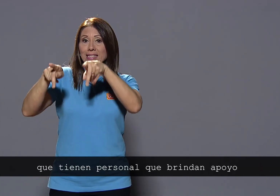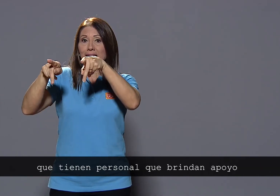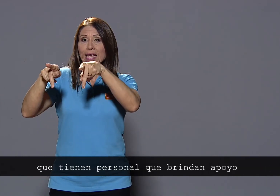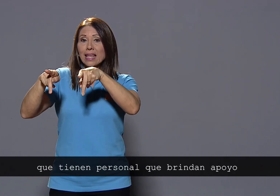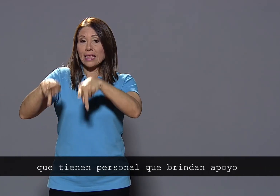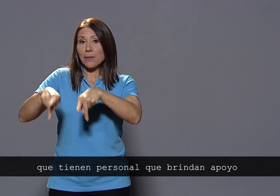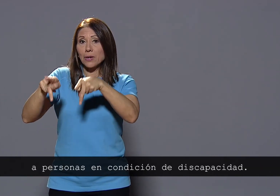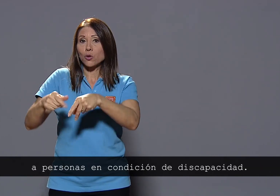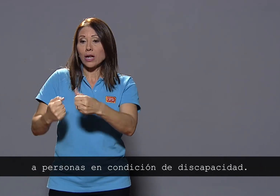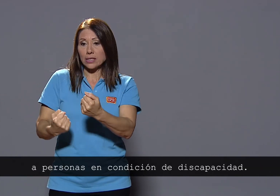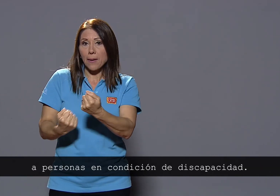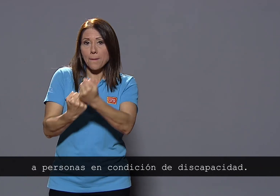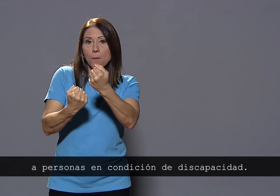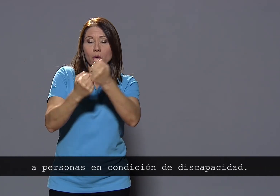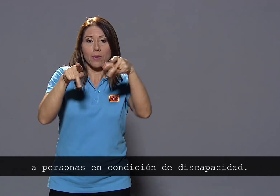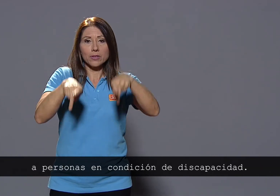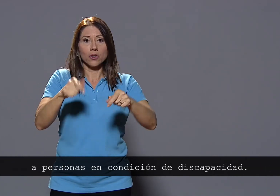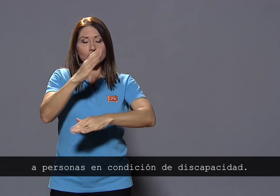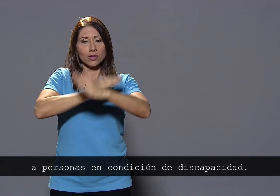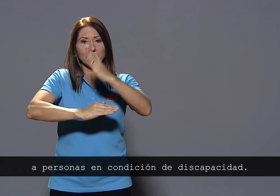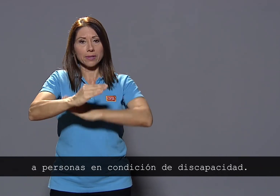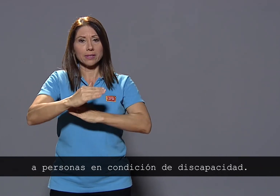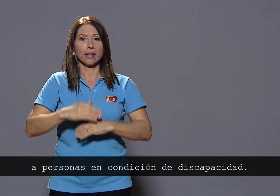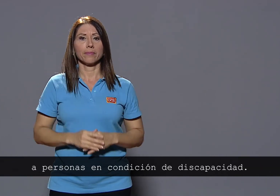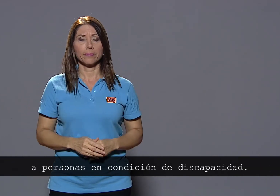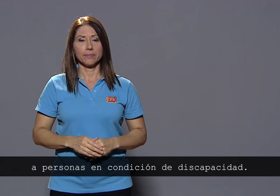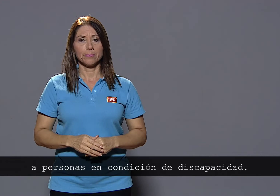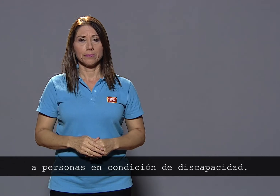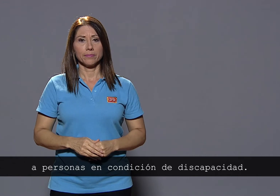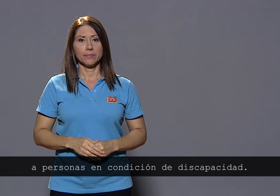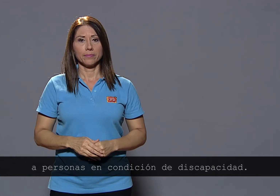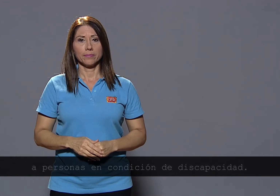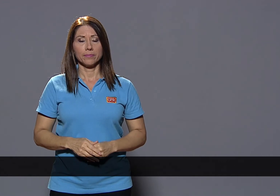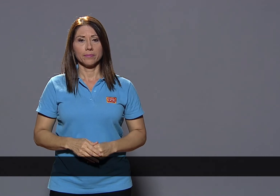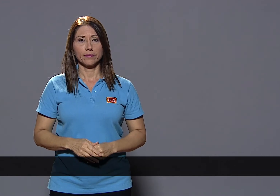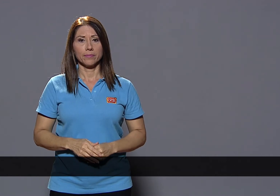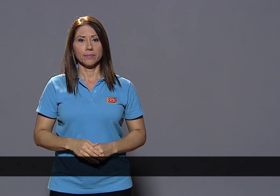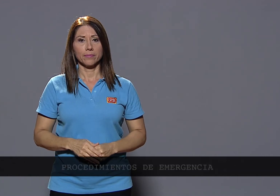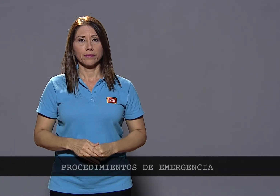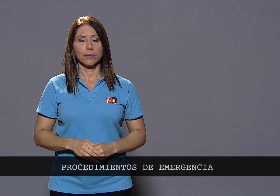personal que brindan apoyo a personas en condición de discapacidad.